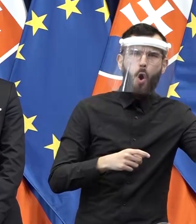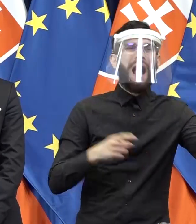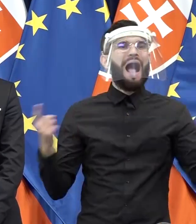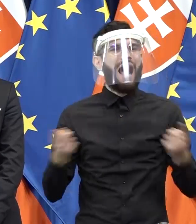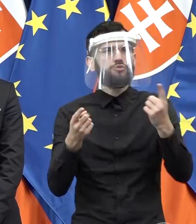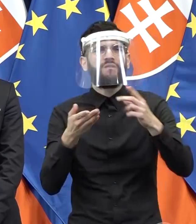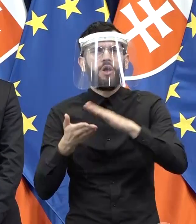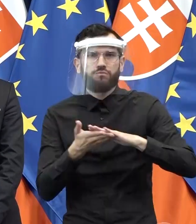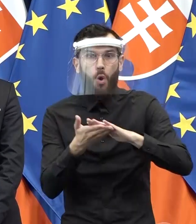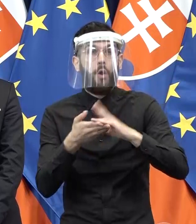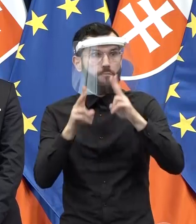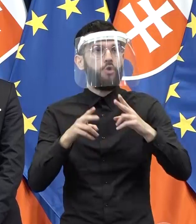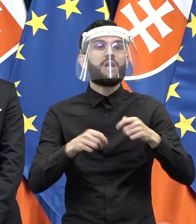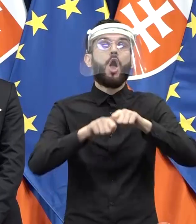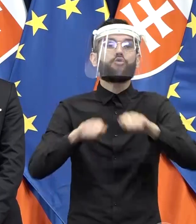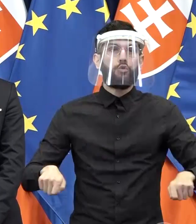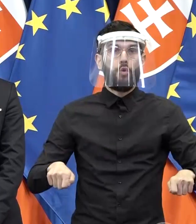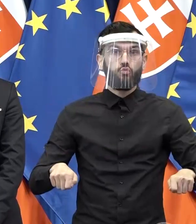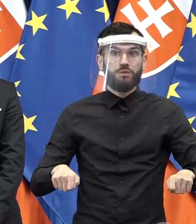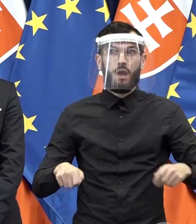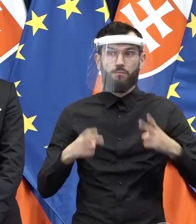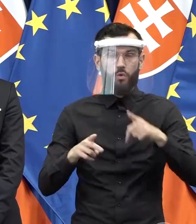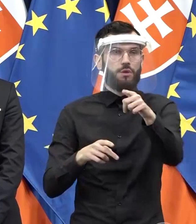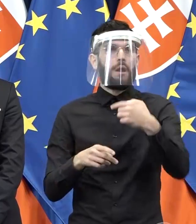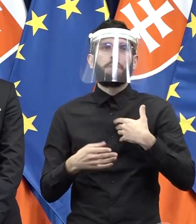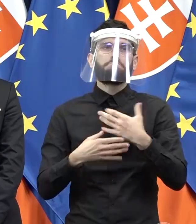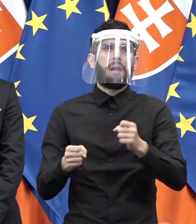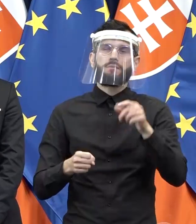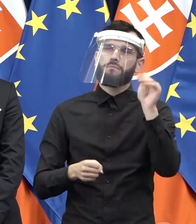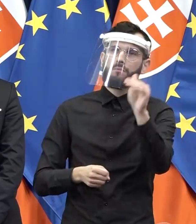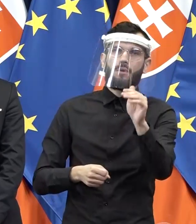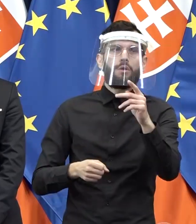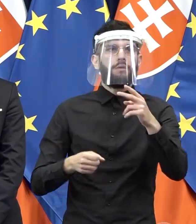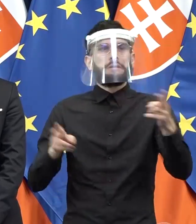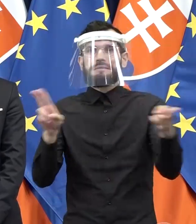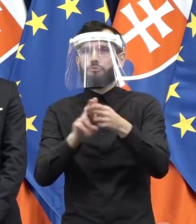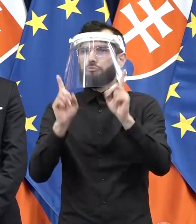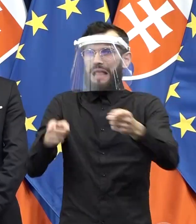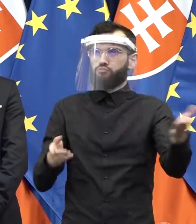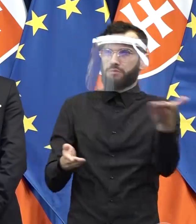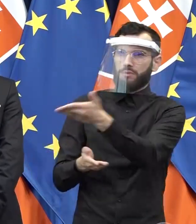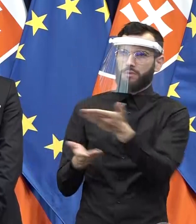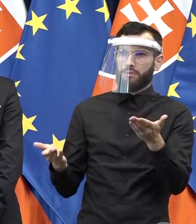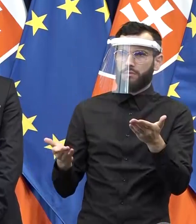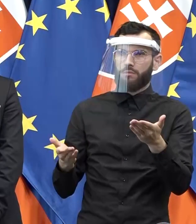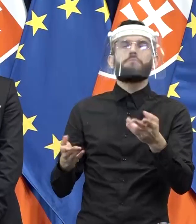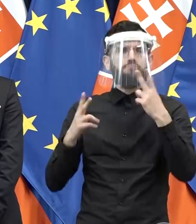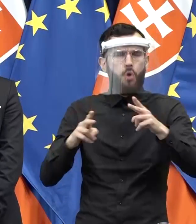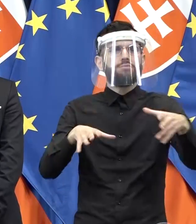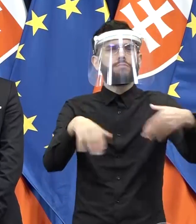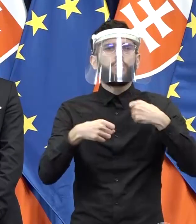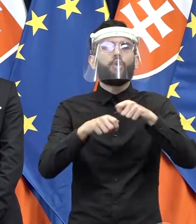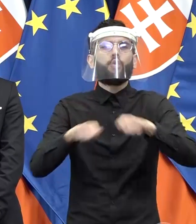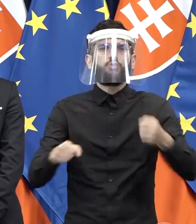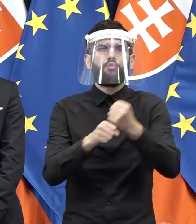mohli príjmať rozhodnutia bez toho, aby sme nutili ľudí, aby sa na konkrétnom mieste stretli fyzicky, aby mohli príjmať tie